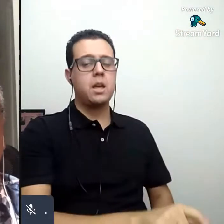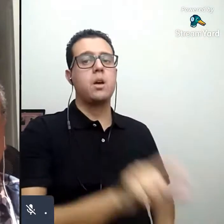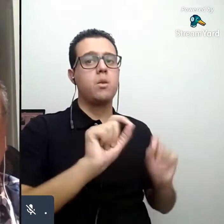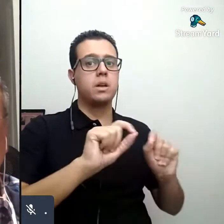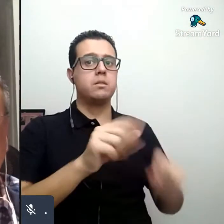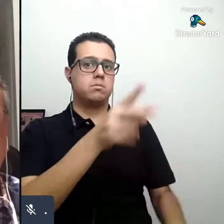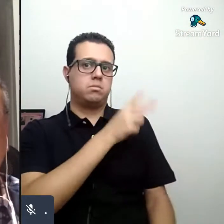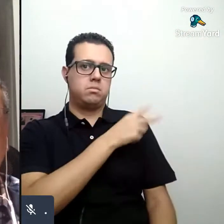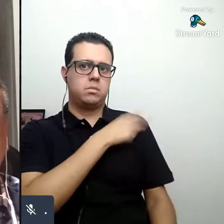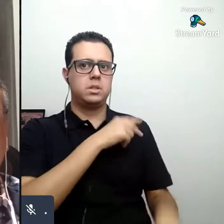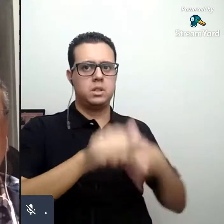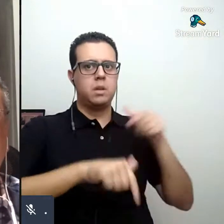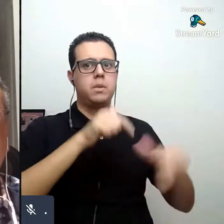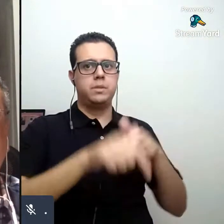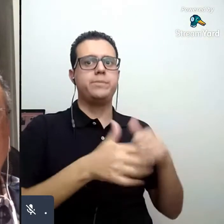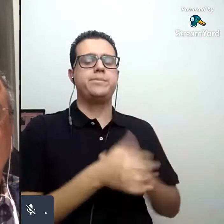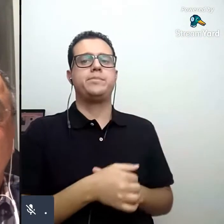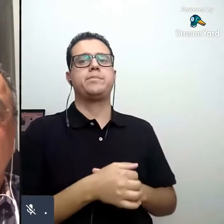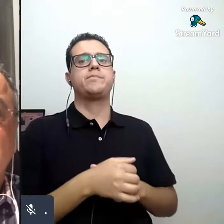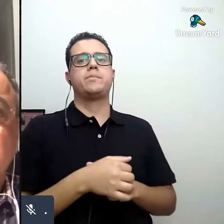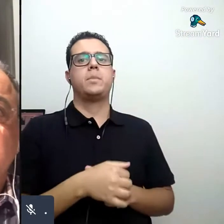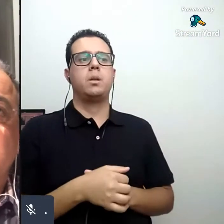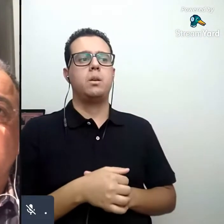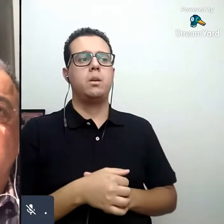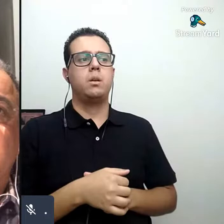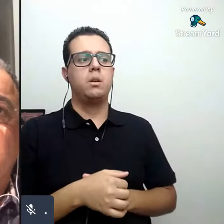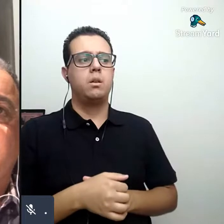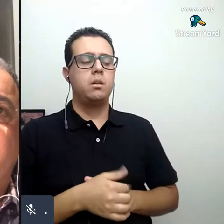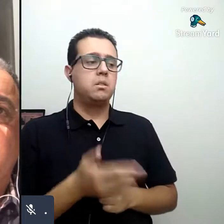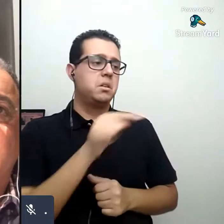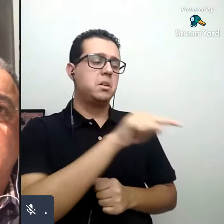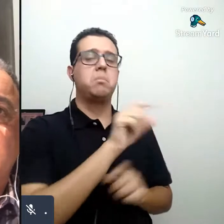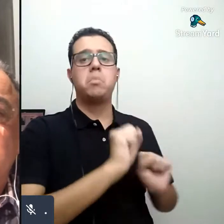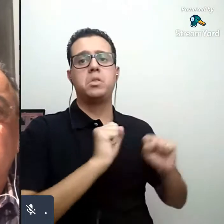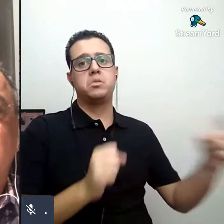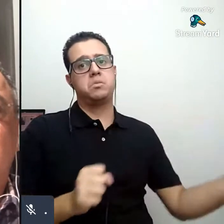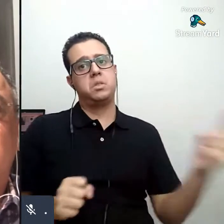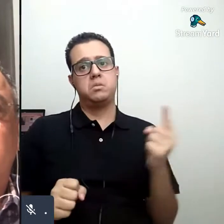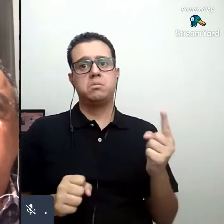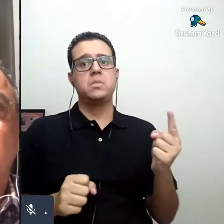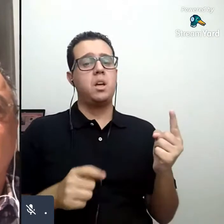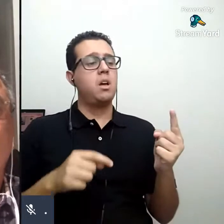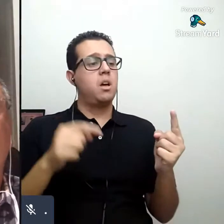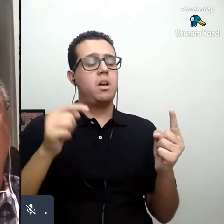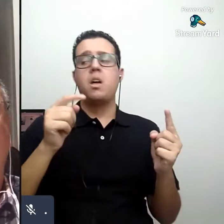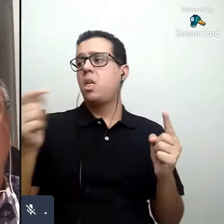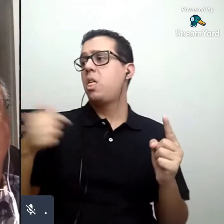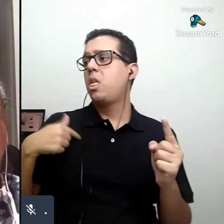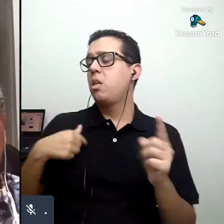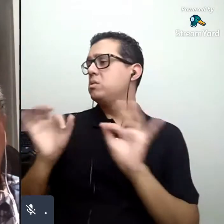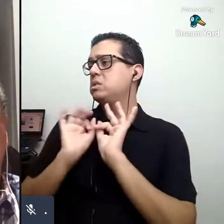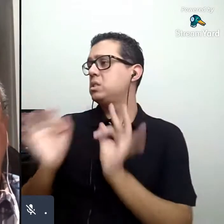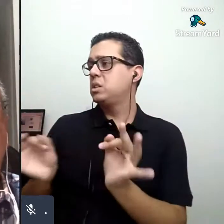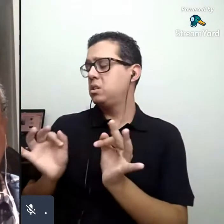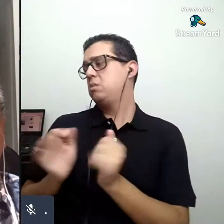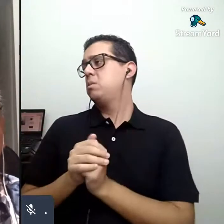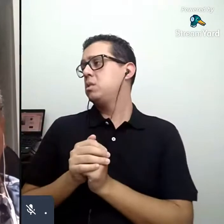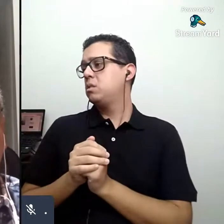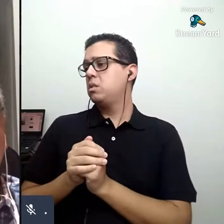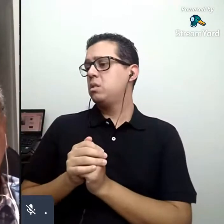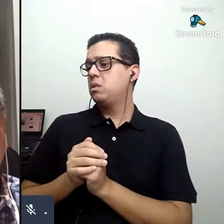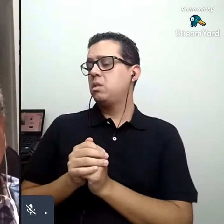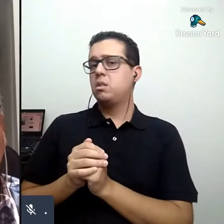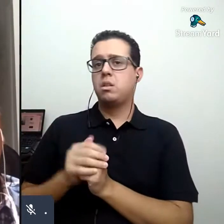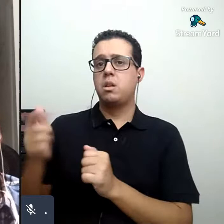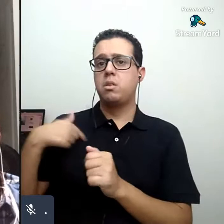era um simples carpinteiro, e dizer, venha a Cafarnaum comigo. Ele